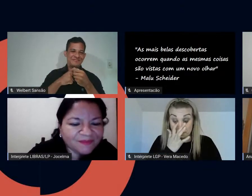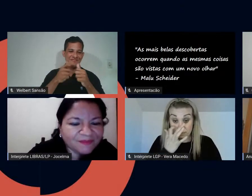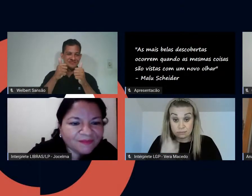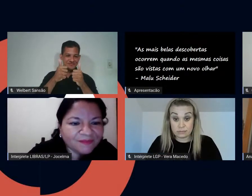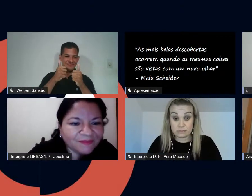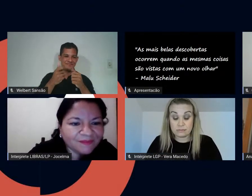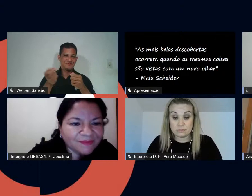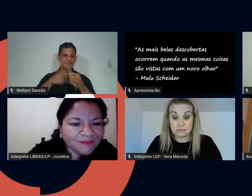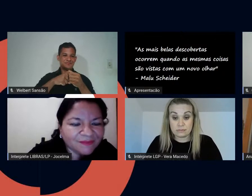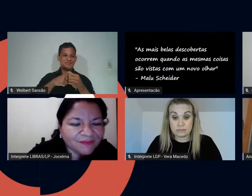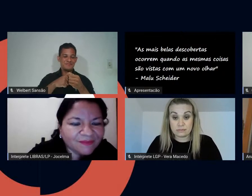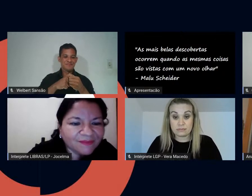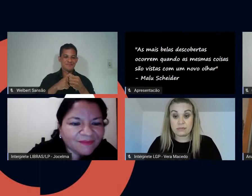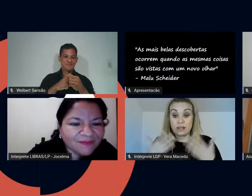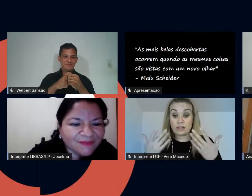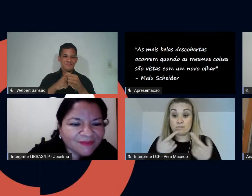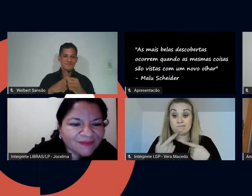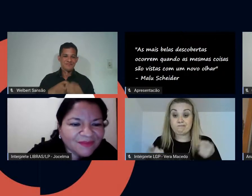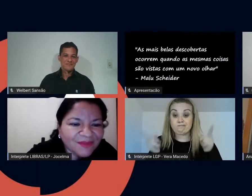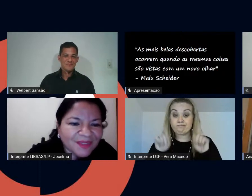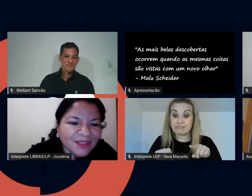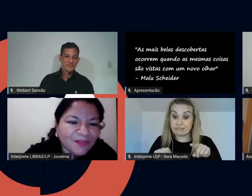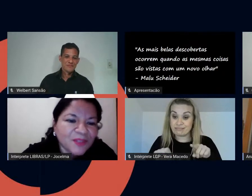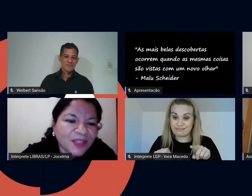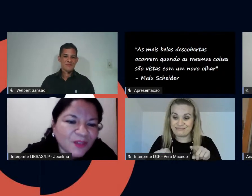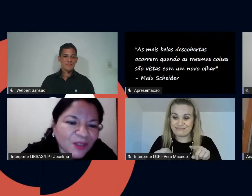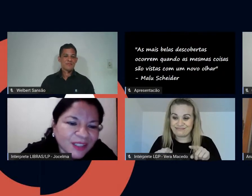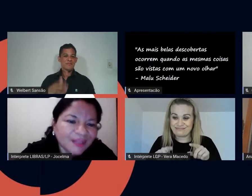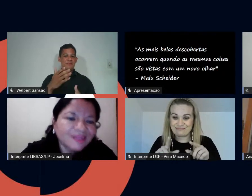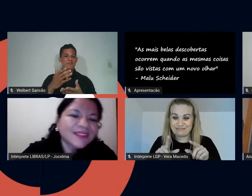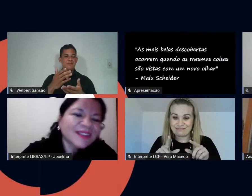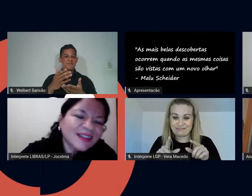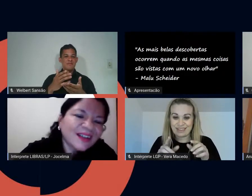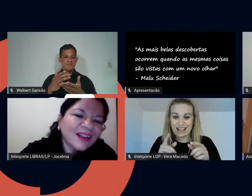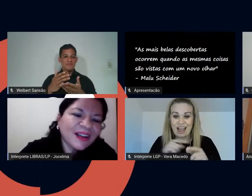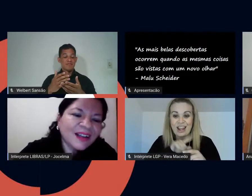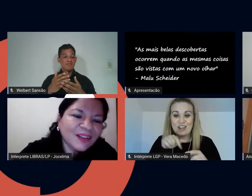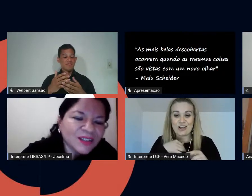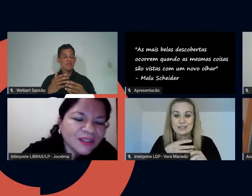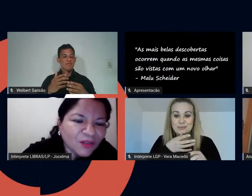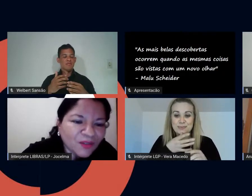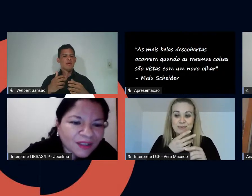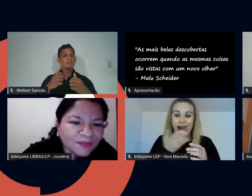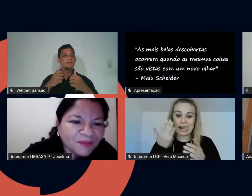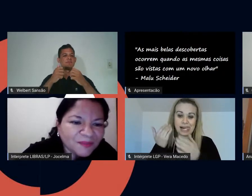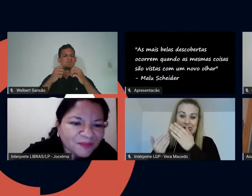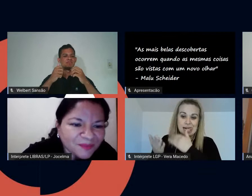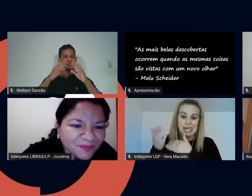entrar. Então, vamos retornar à nossa anterior fala.